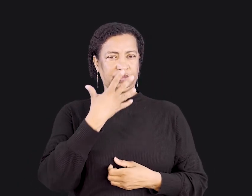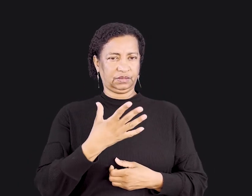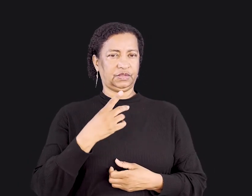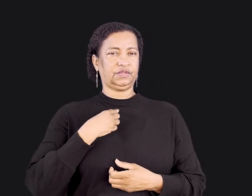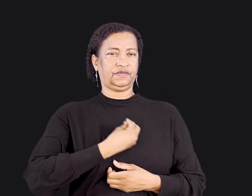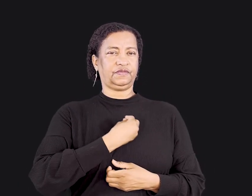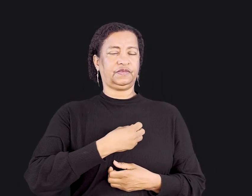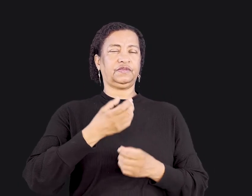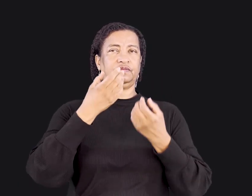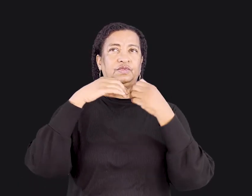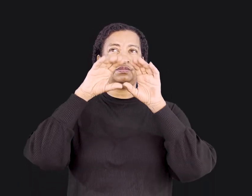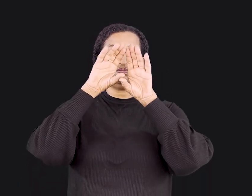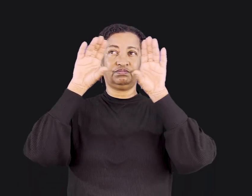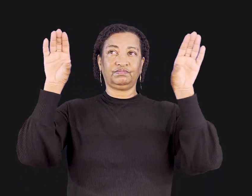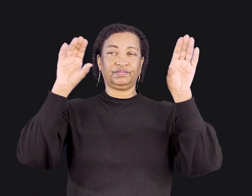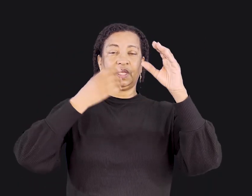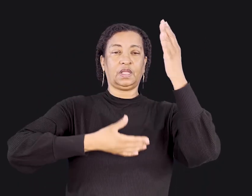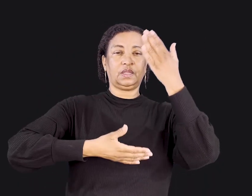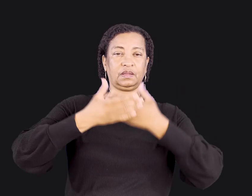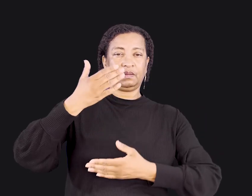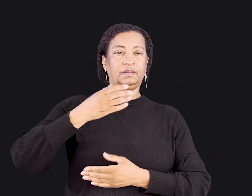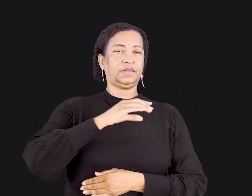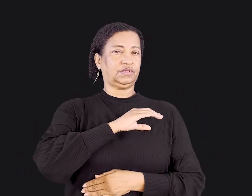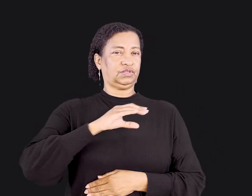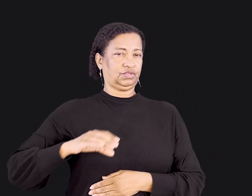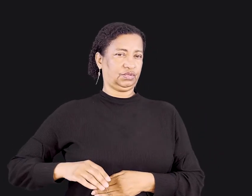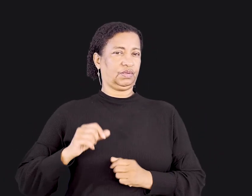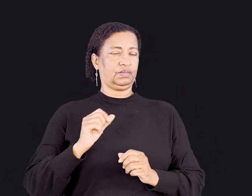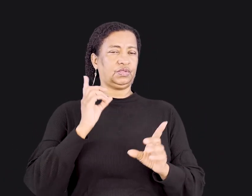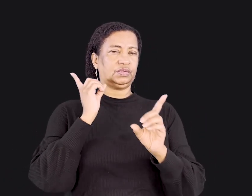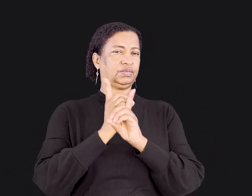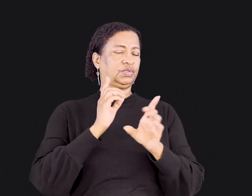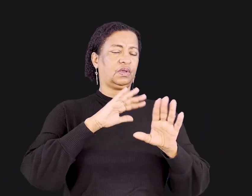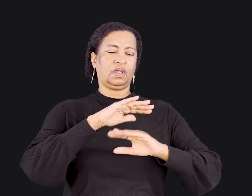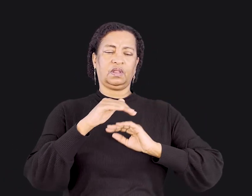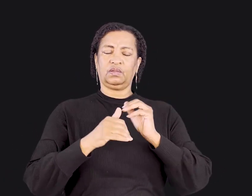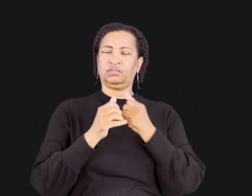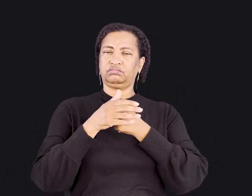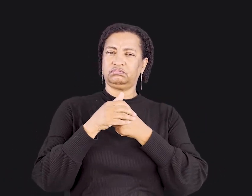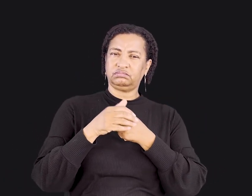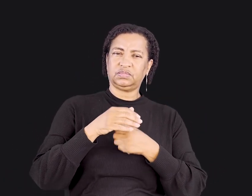regiões celestiais em Cristo. Podemos encontrar todo o carisma, os dons do